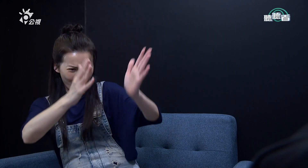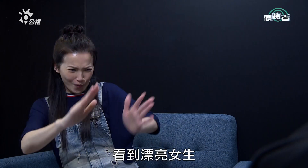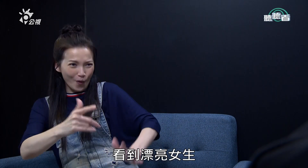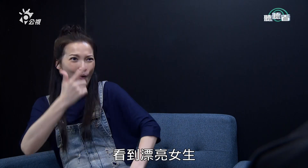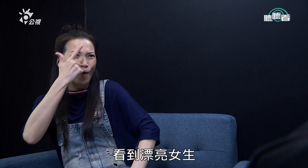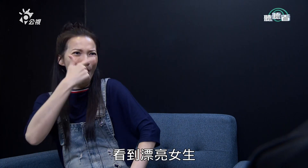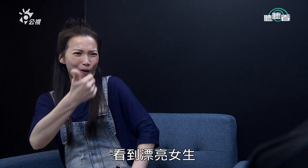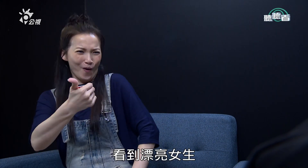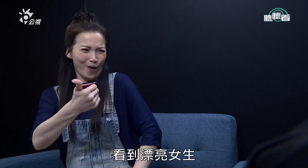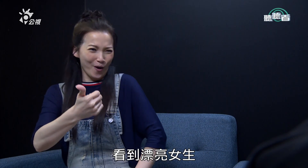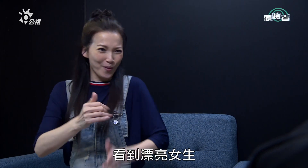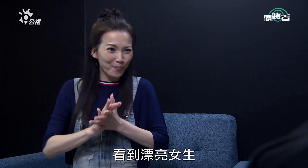看到水查某吼，